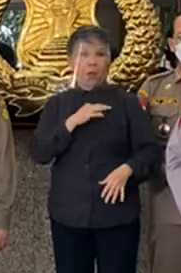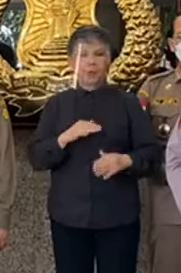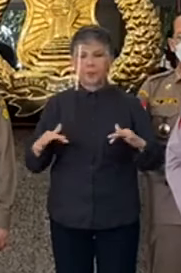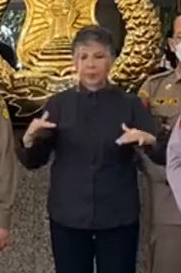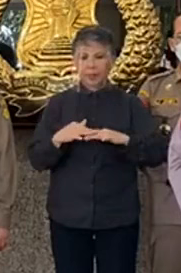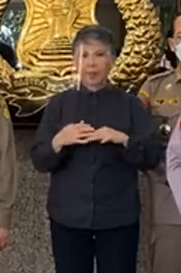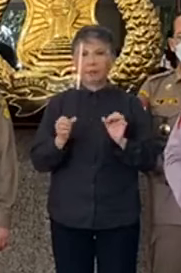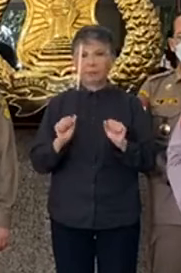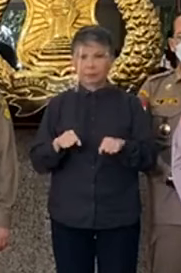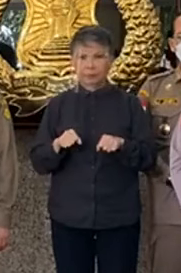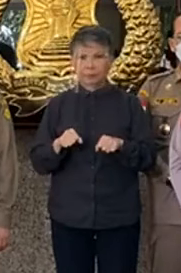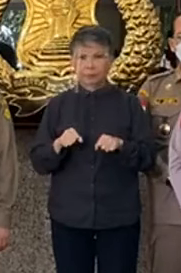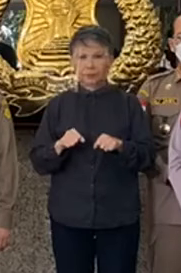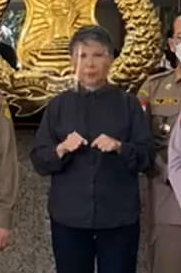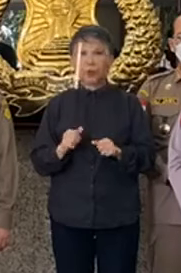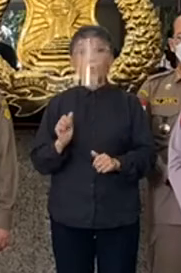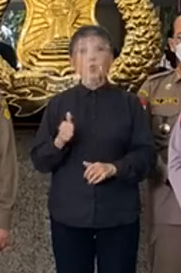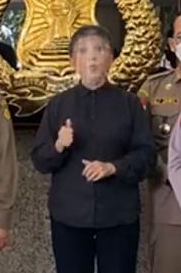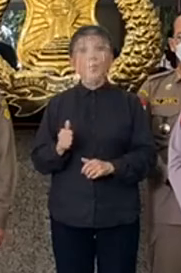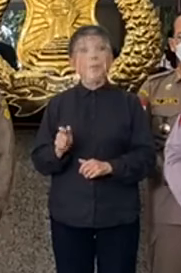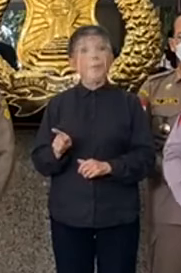ada untuk bisa